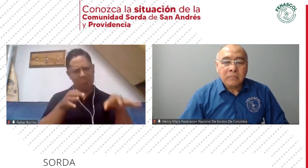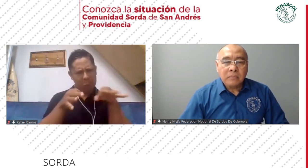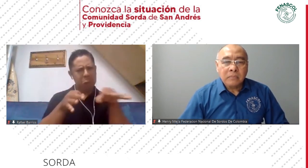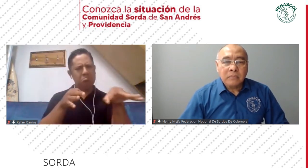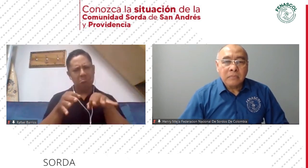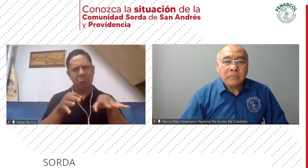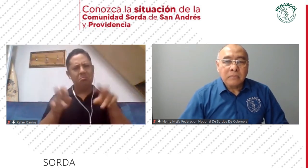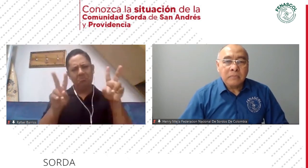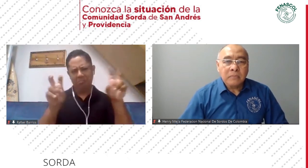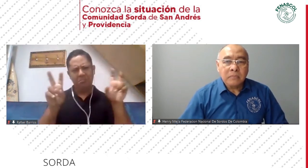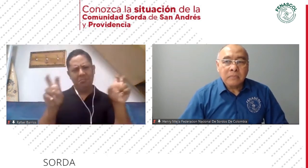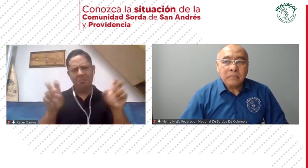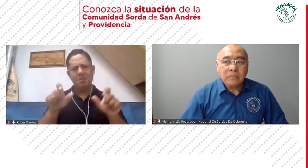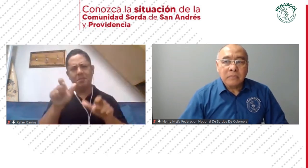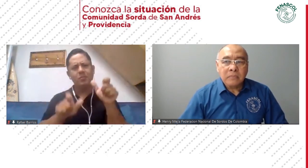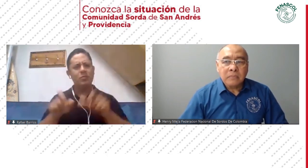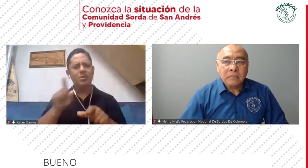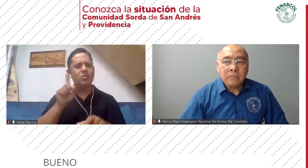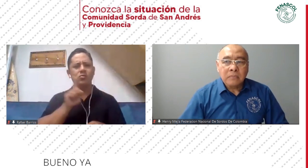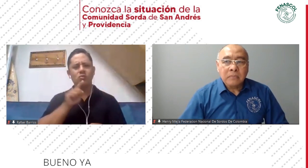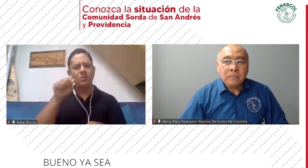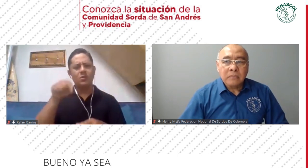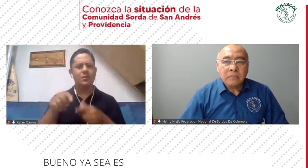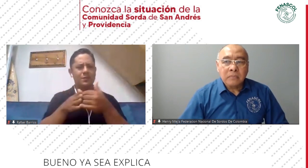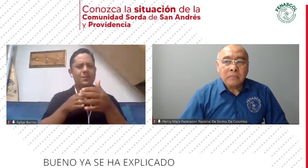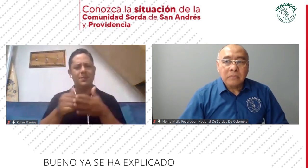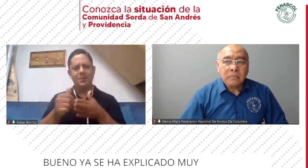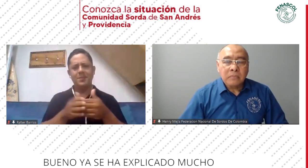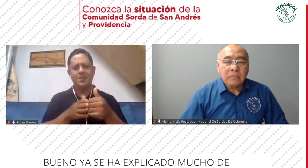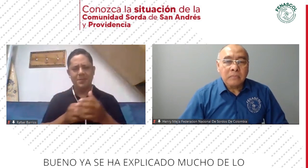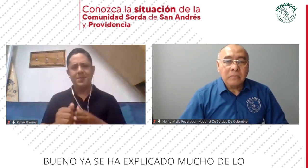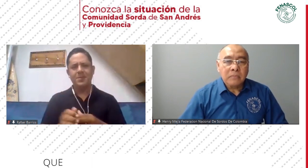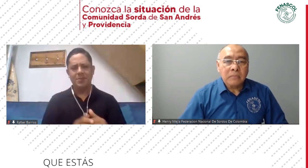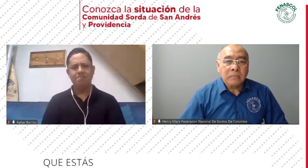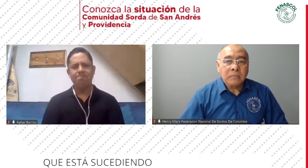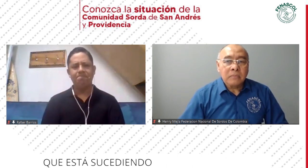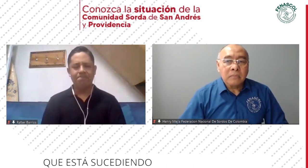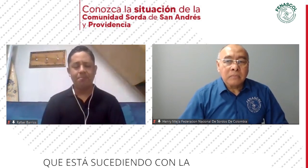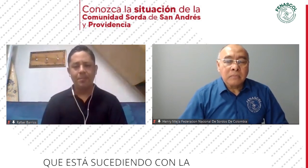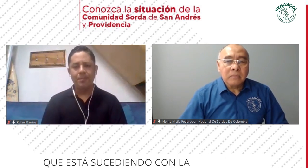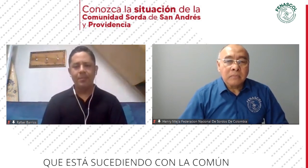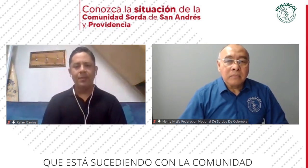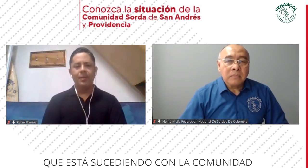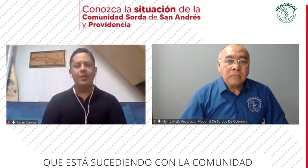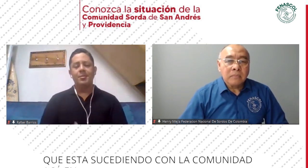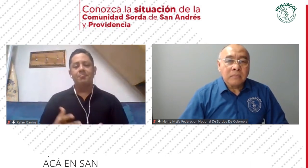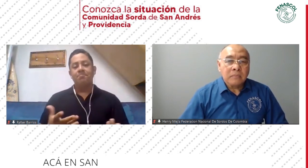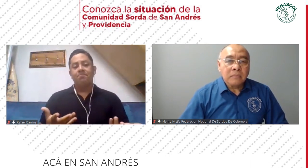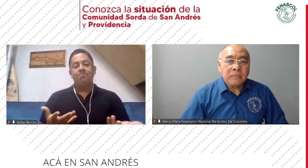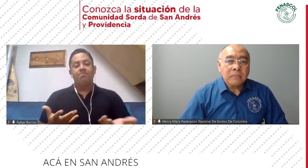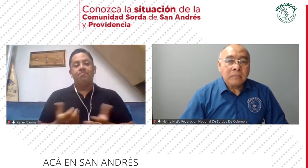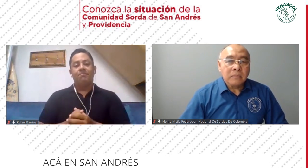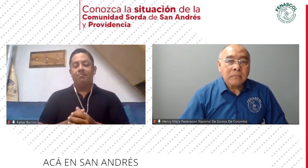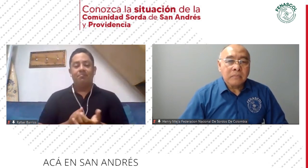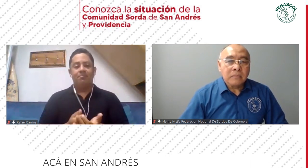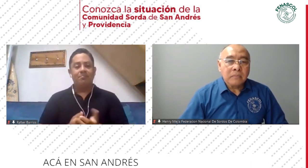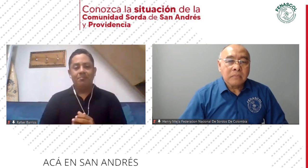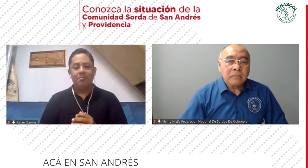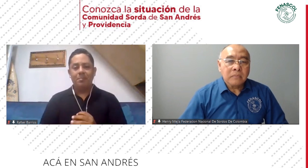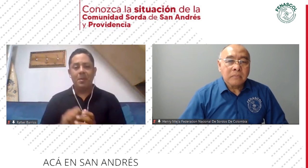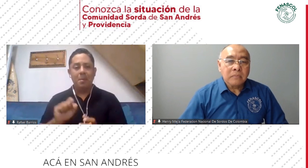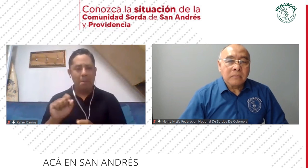las personas en colombia bueno ya se ha explicado mucho de lo que está sucediendo con la comunidad acá en san andrés